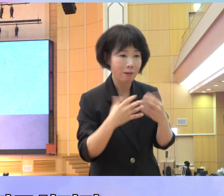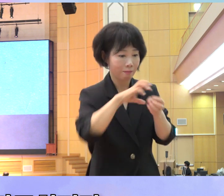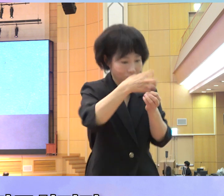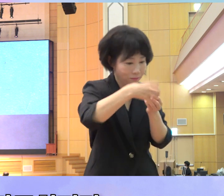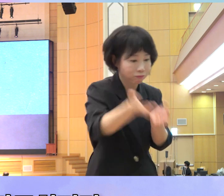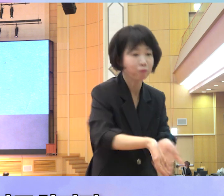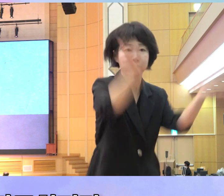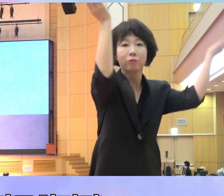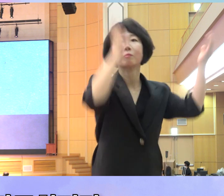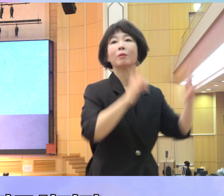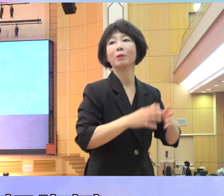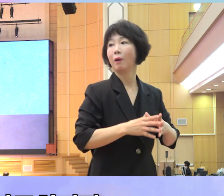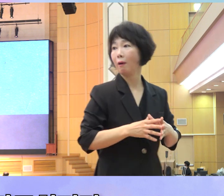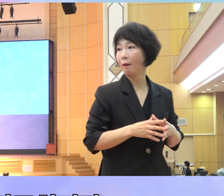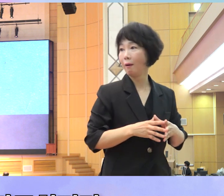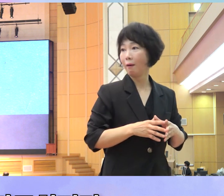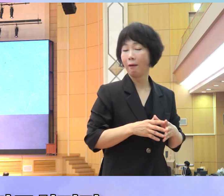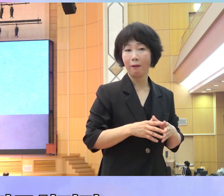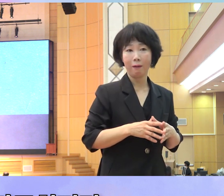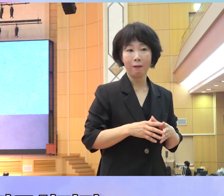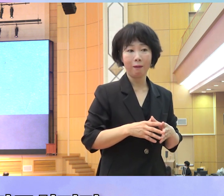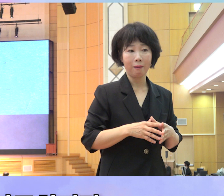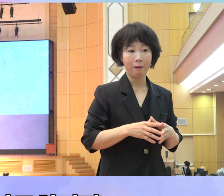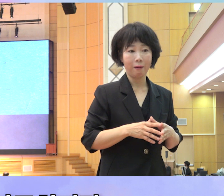또 뭐에게? 무리에게 주니라.